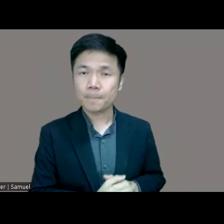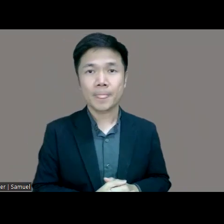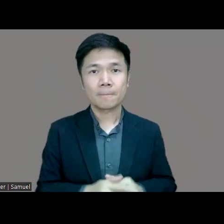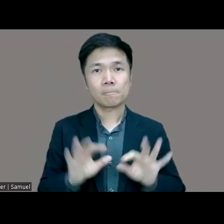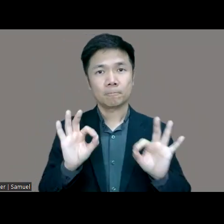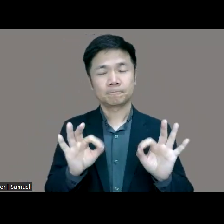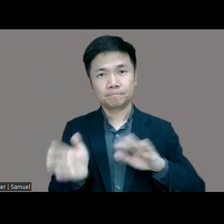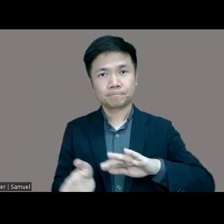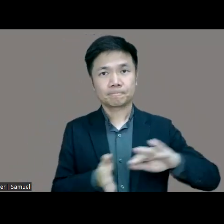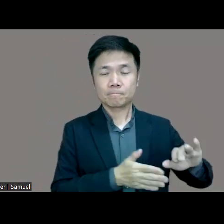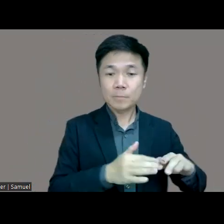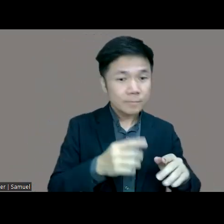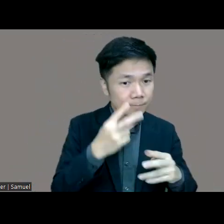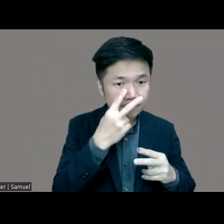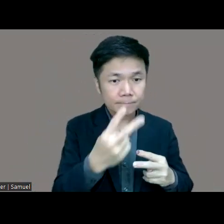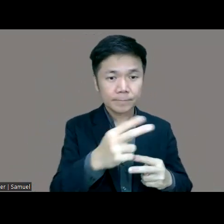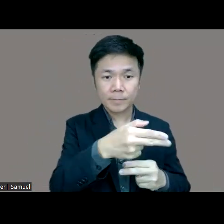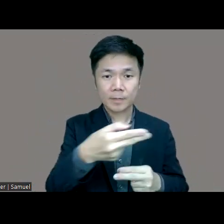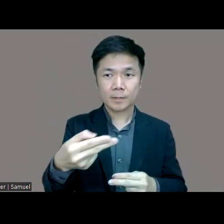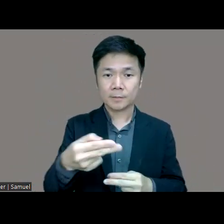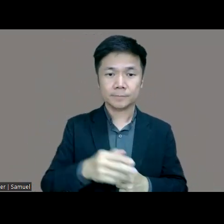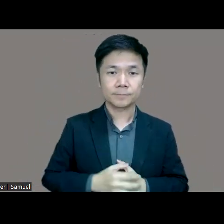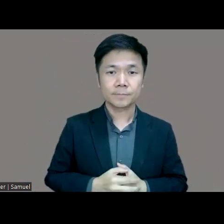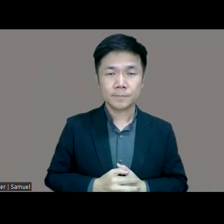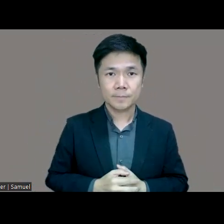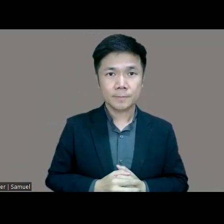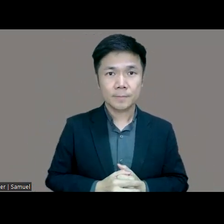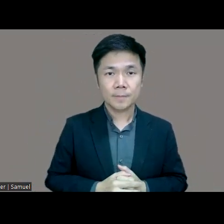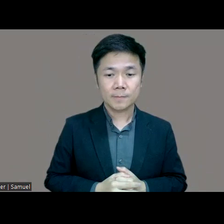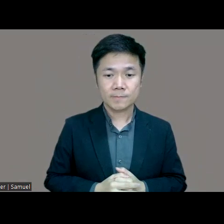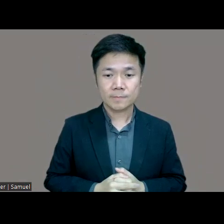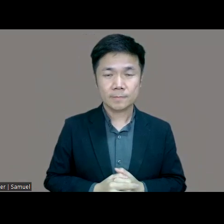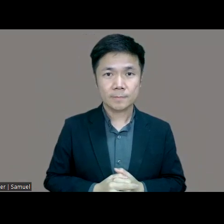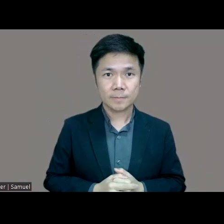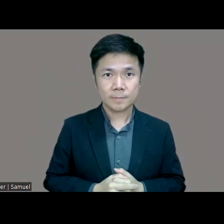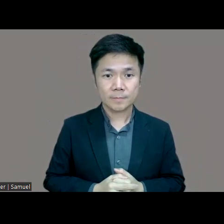Je voudrais donner la parole maintenant à Julius.